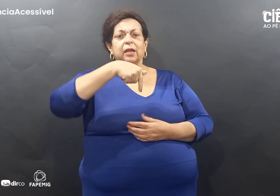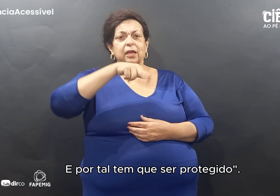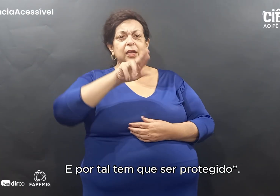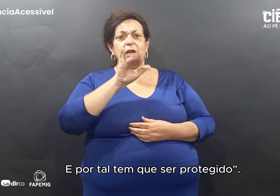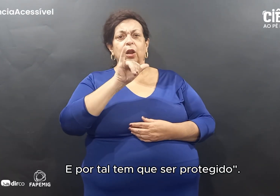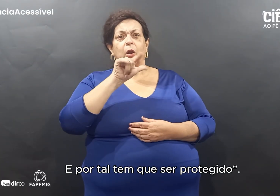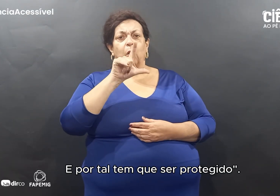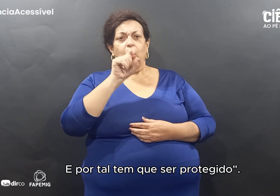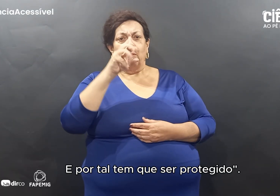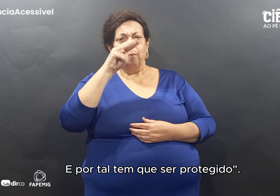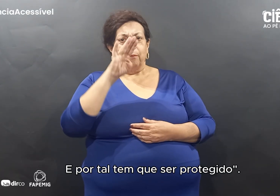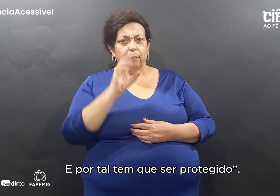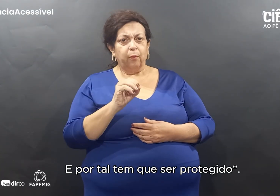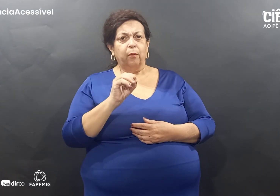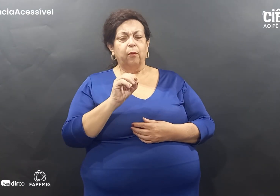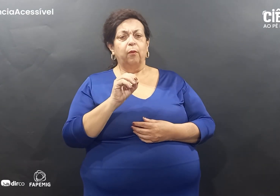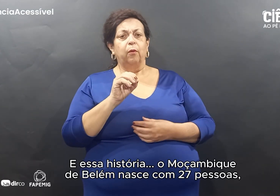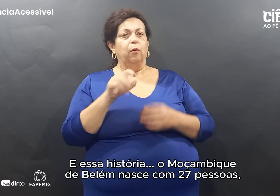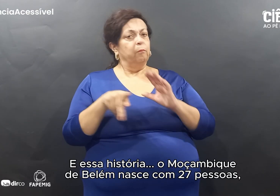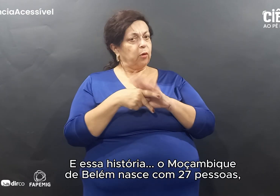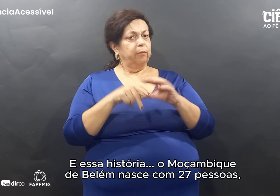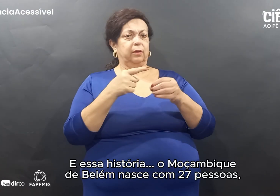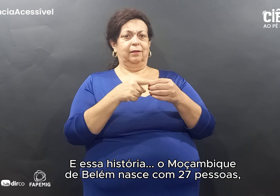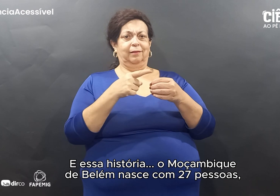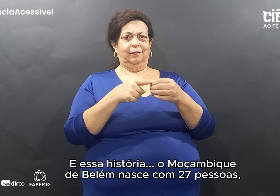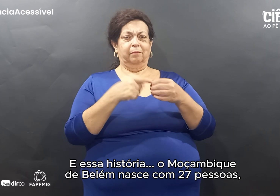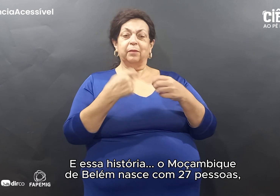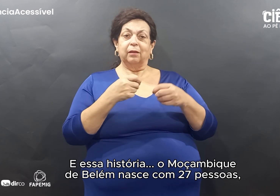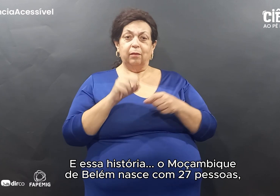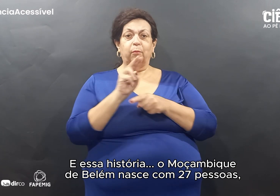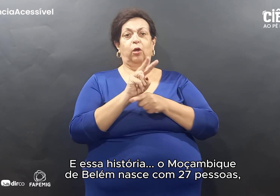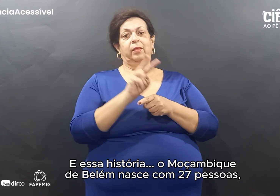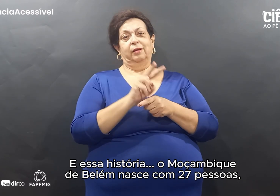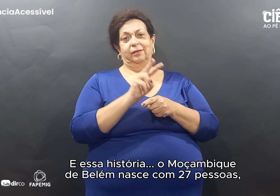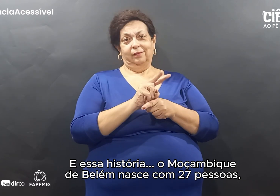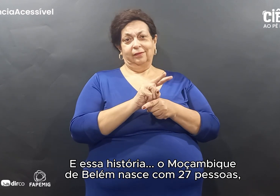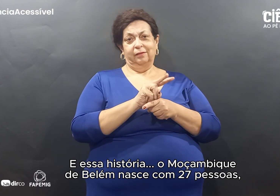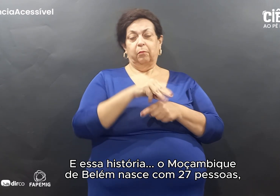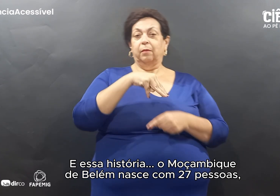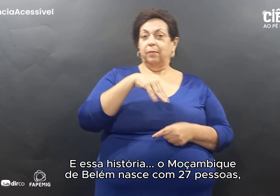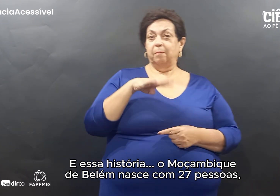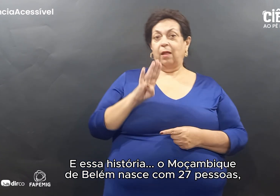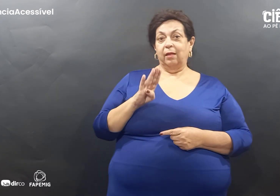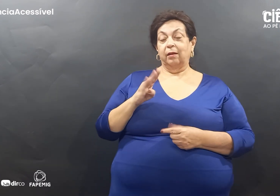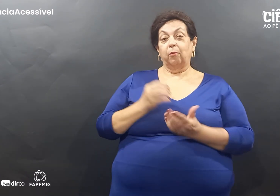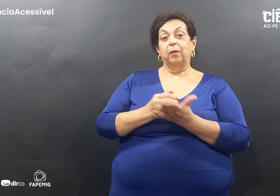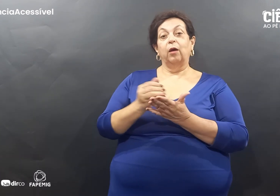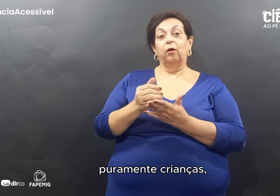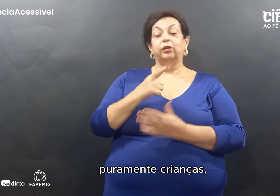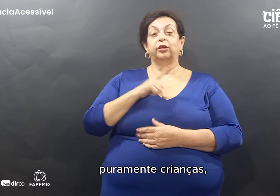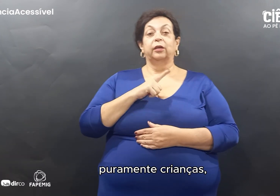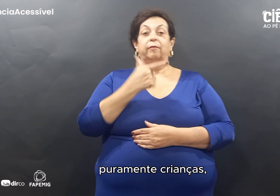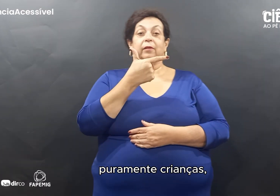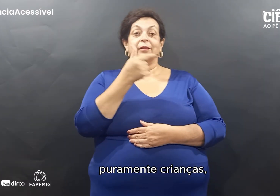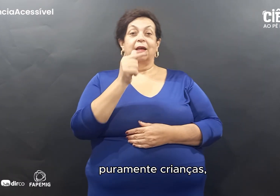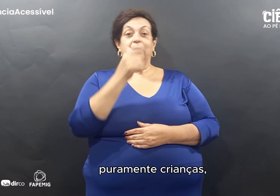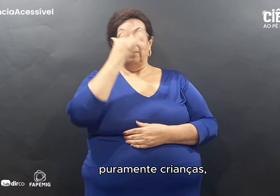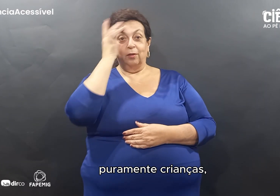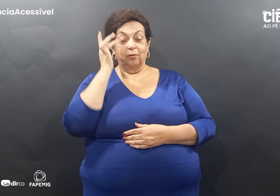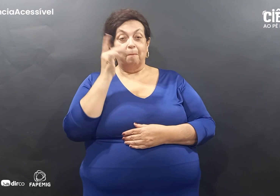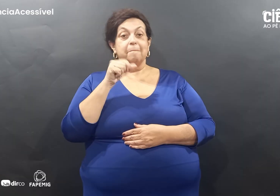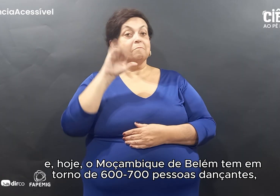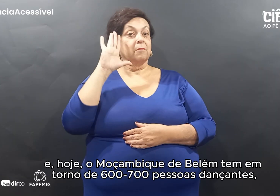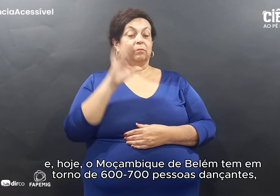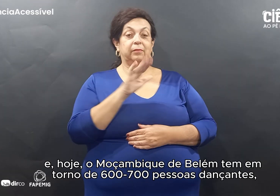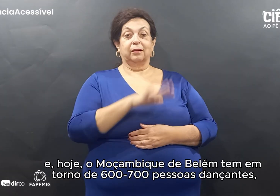urbano. E para tal tem que ser protegido. E essa história, o Moçambique de Belém nasce com 27 pessoas, puramente